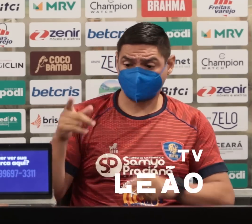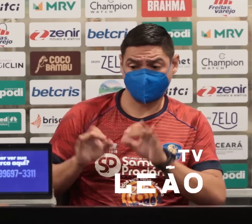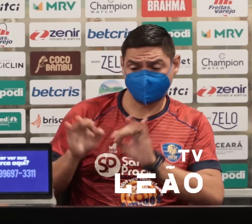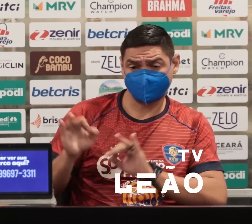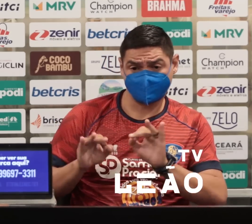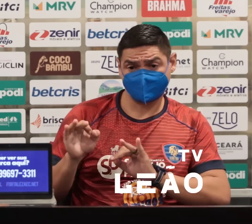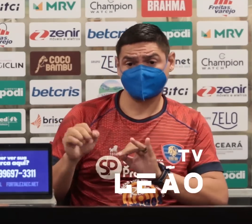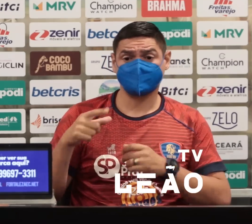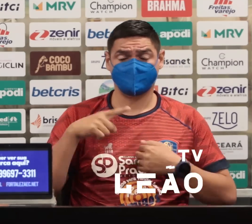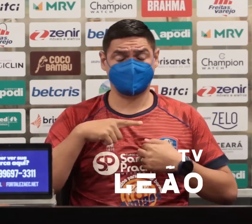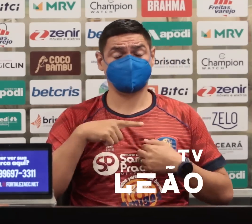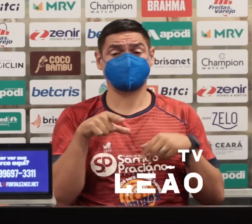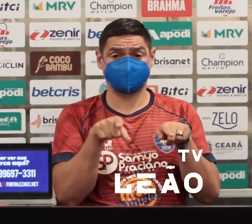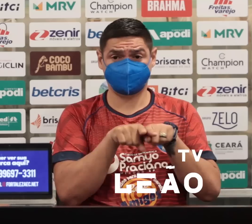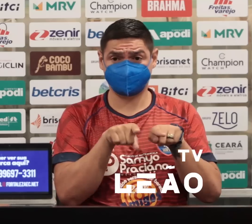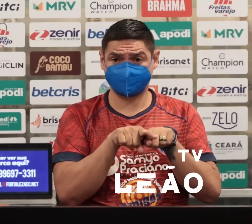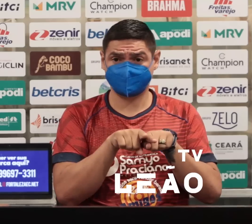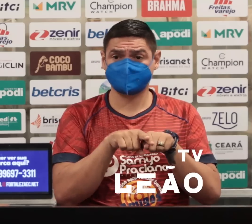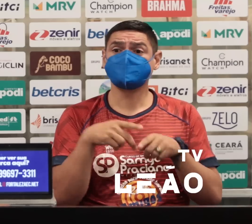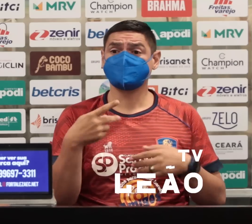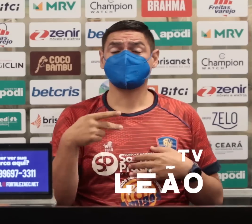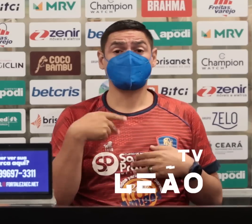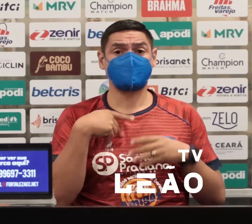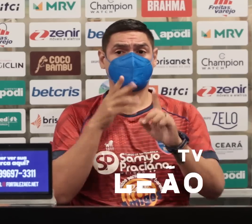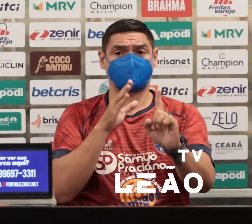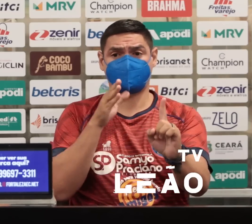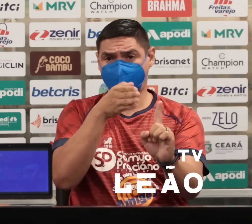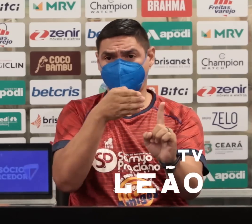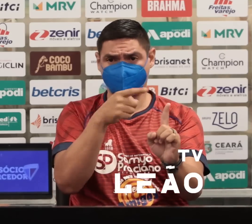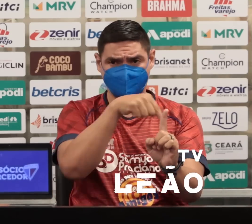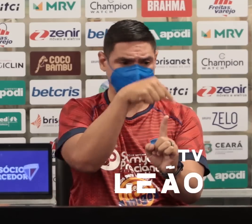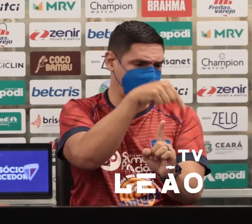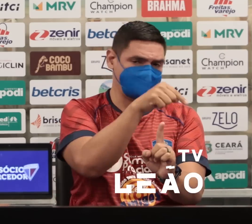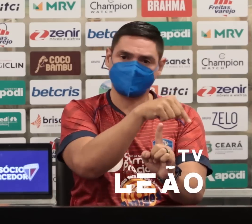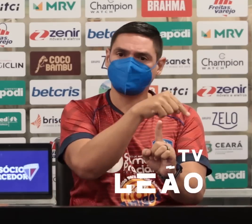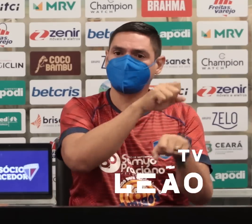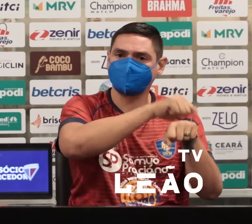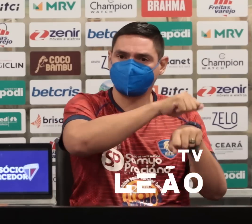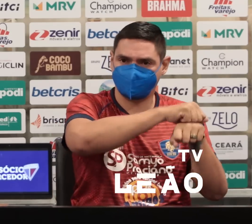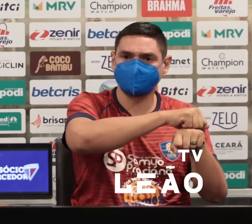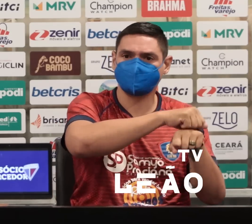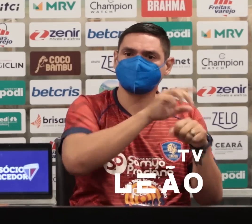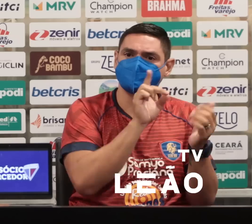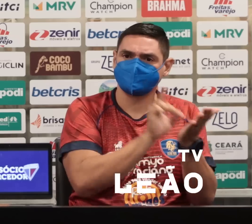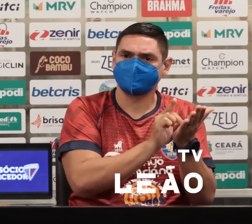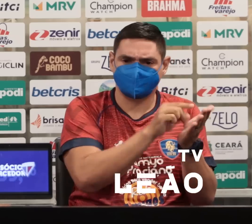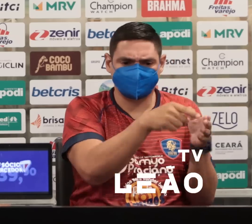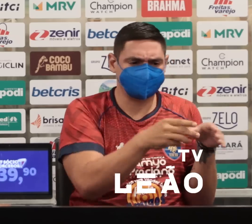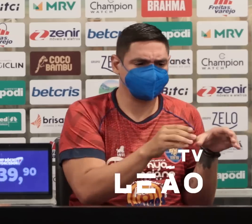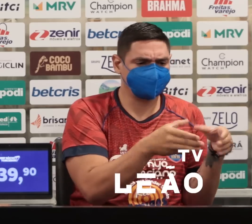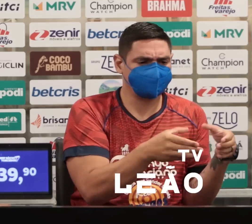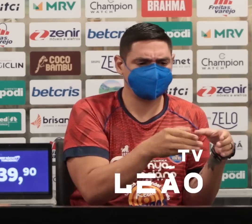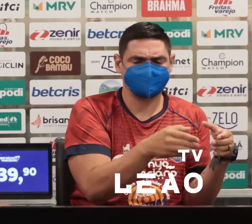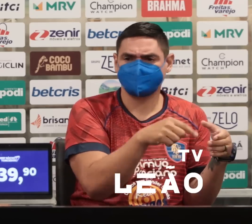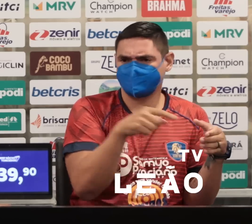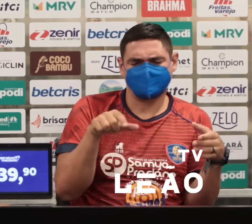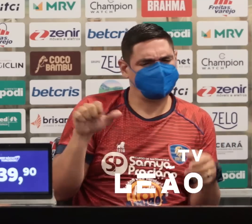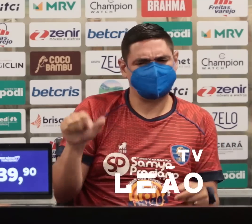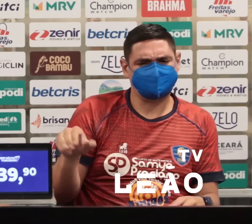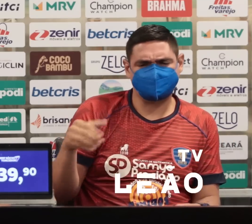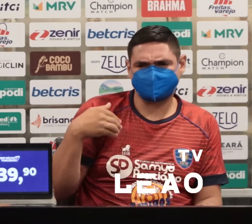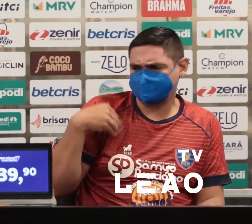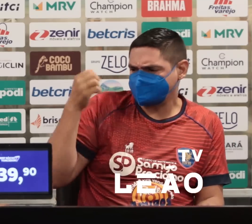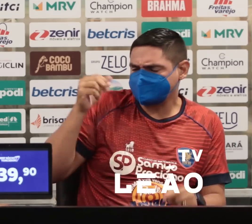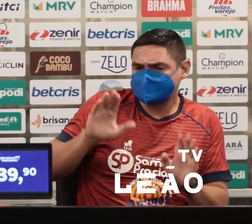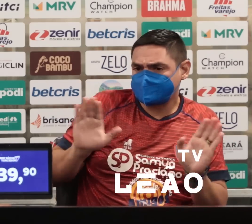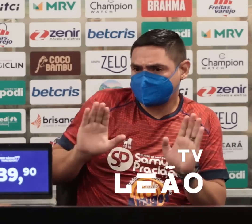nuestras. Eu estou enfocado em mi time e eu conozco mi time. Não sei se o Caucaia, en